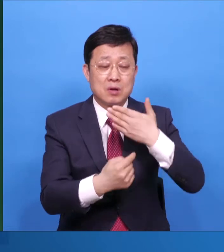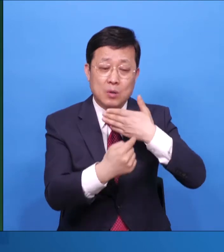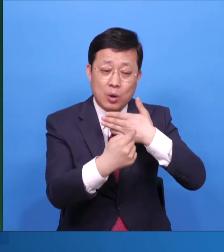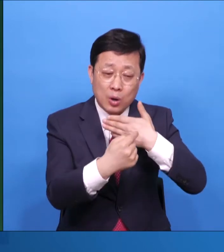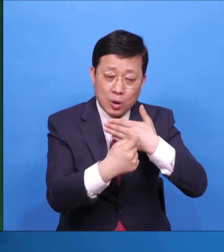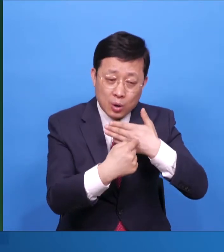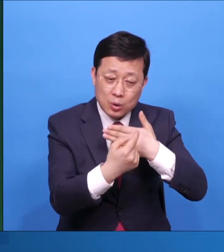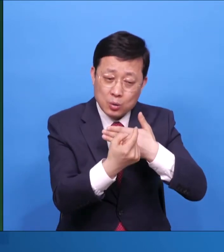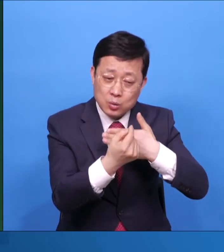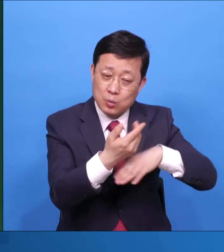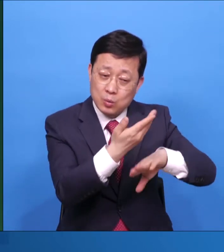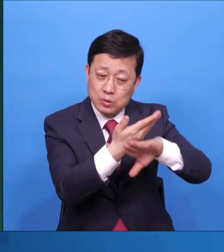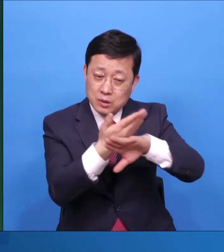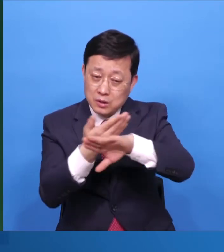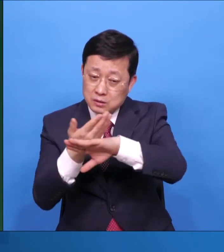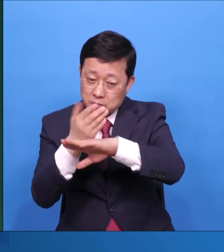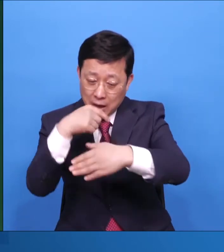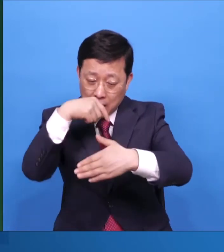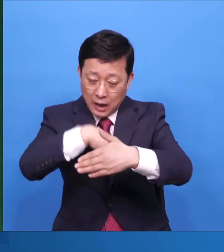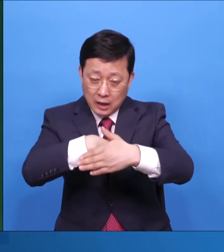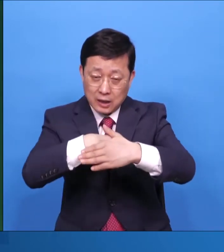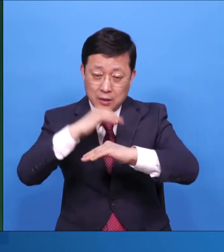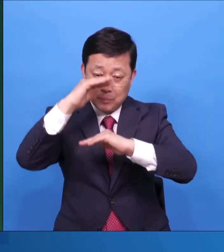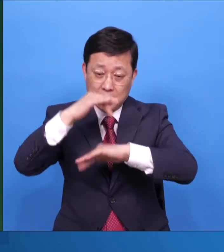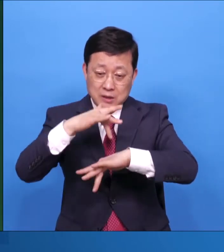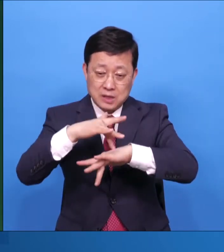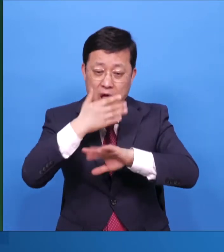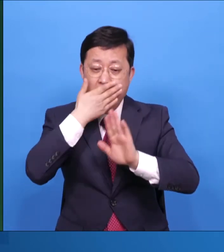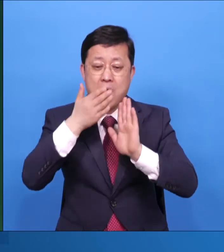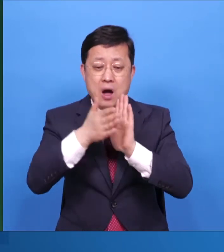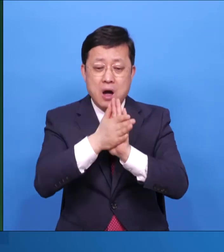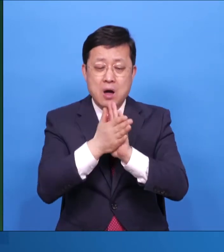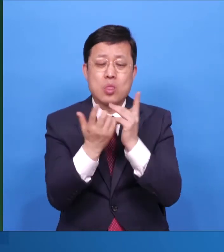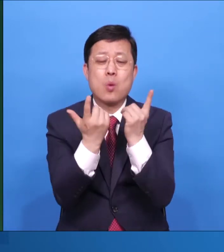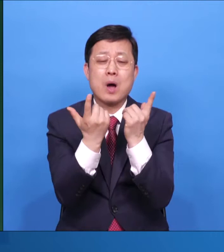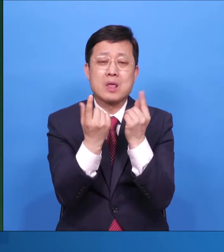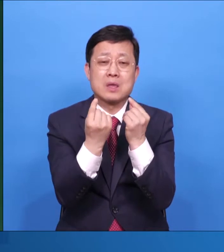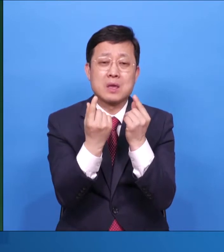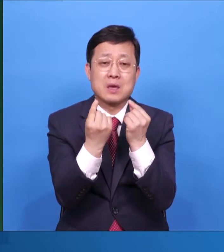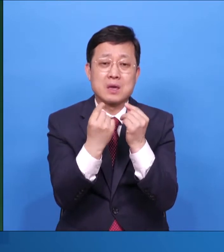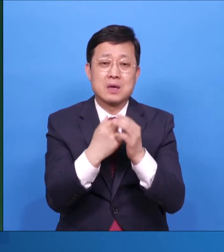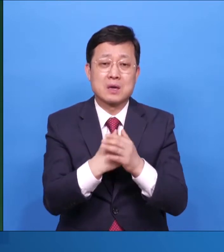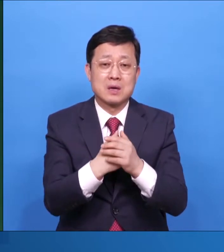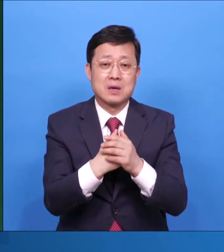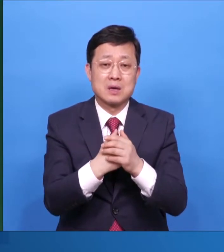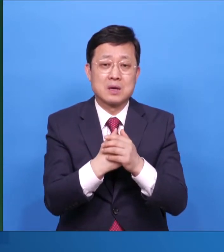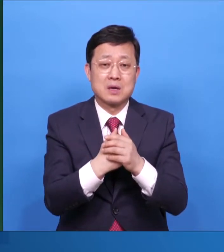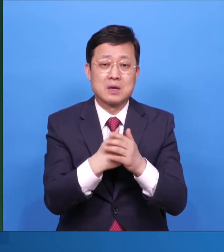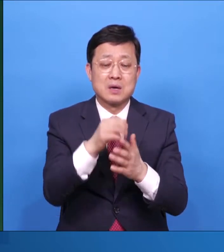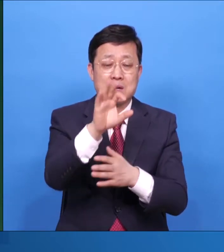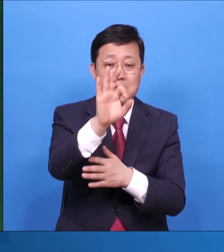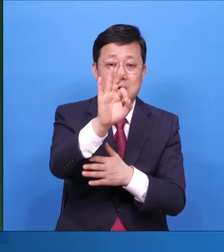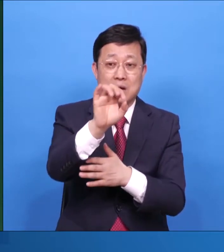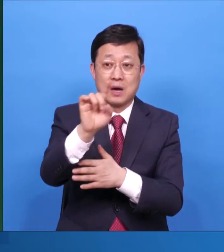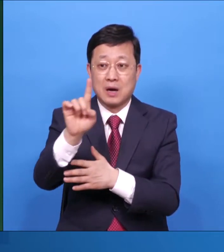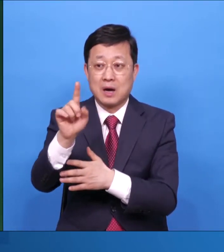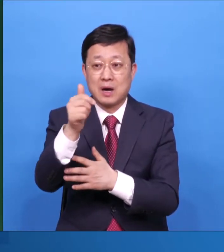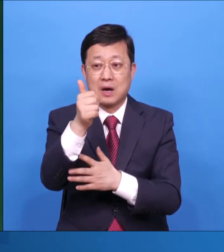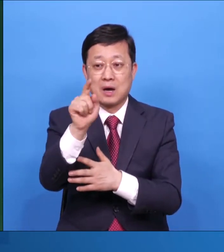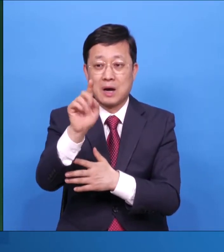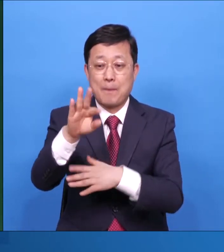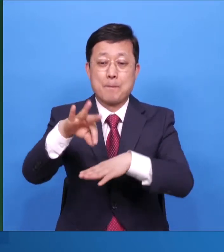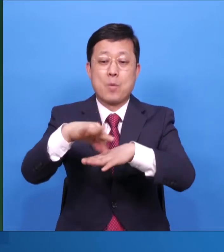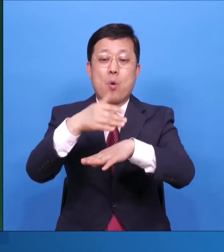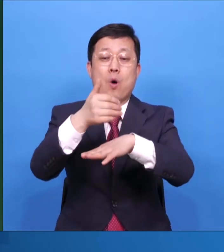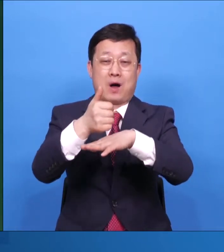Era solamente la apariencia diferente, pero el contenido es el mismo. 그 대표적인 인물이 아합 왕이에요. Y una persona representativa aquí era